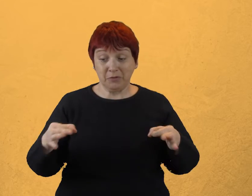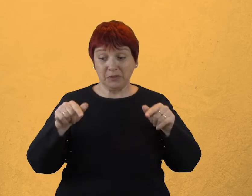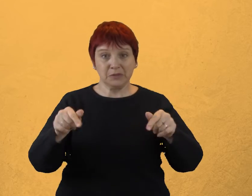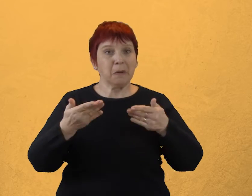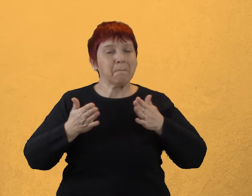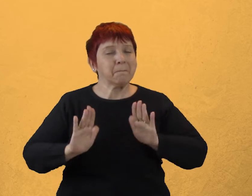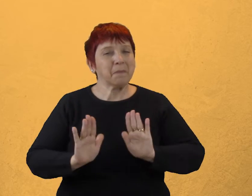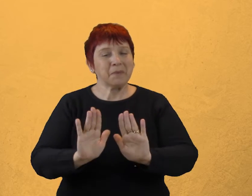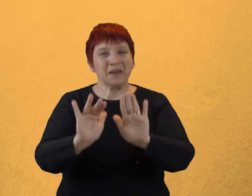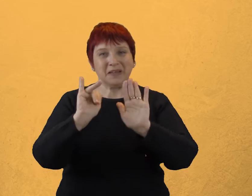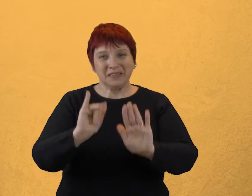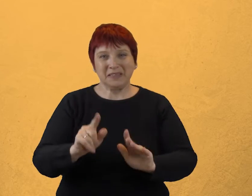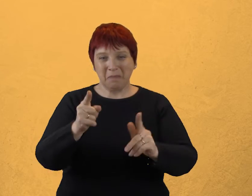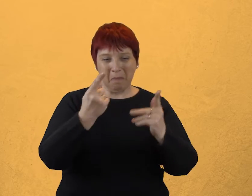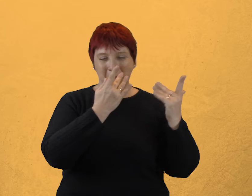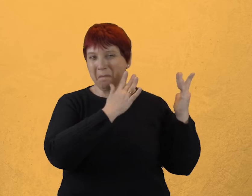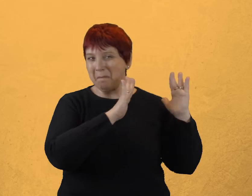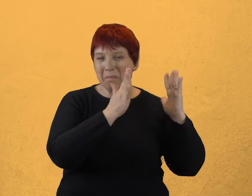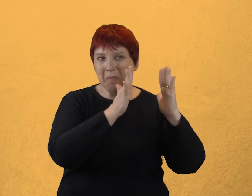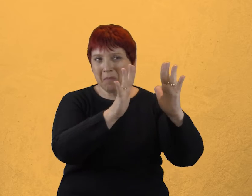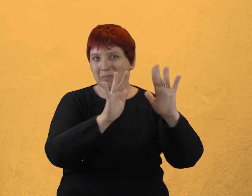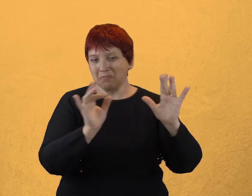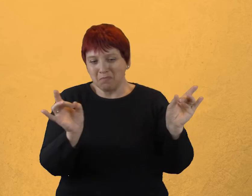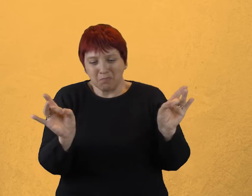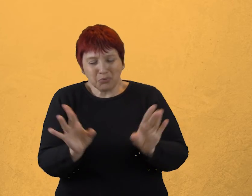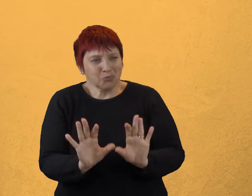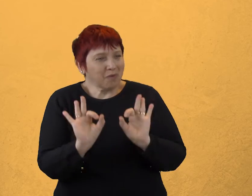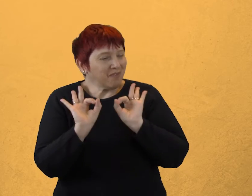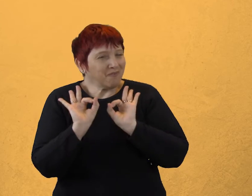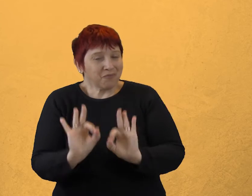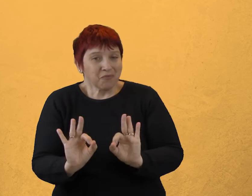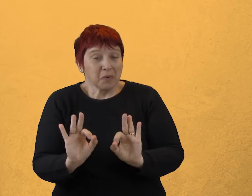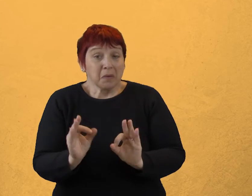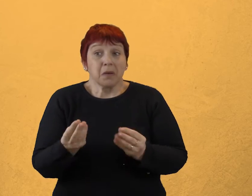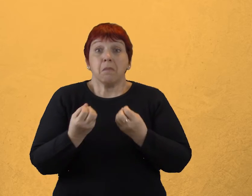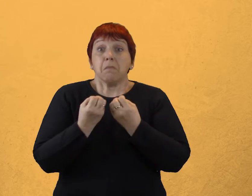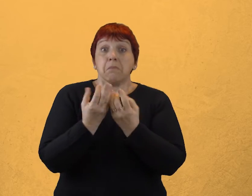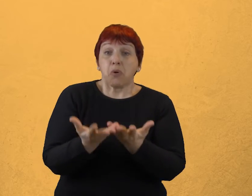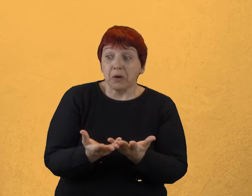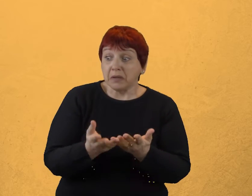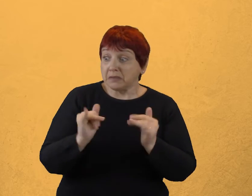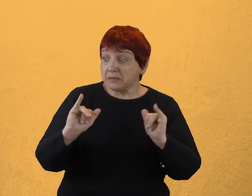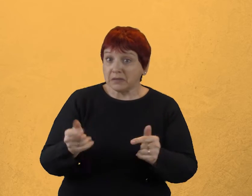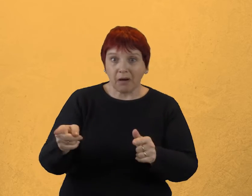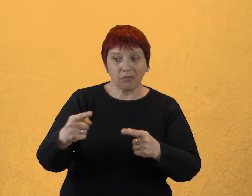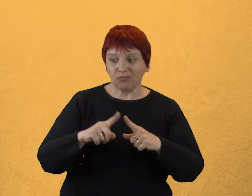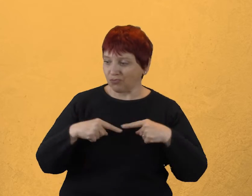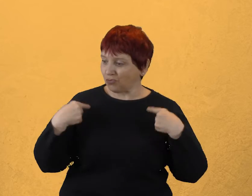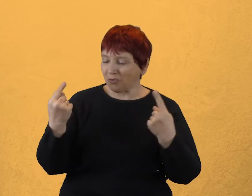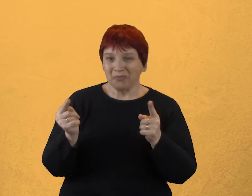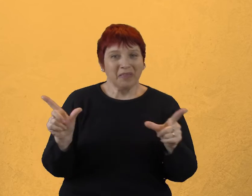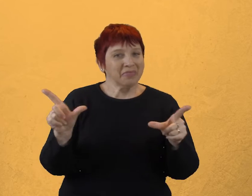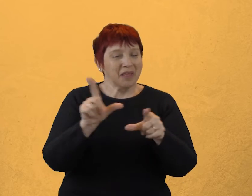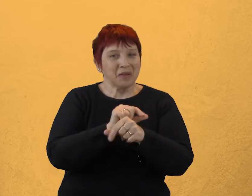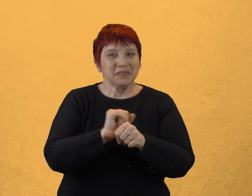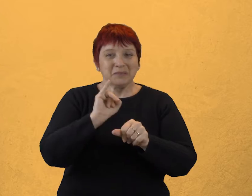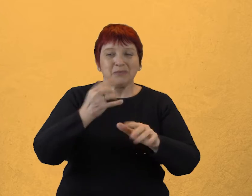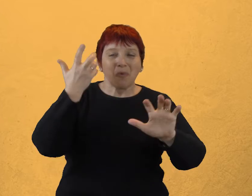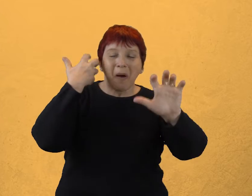y esa escena final del parque sería perfecta, porque todos terminábamos bailando con los